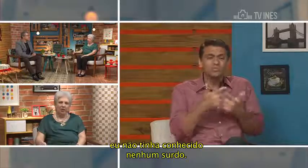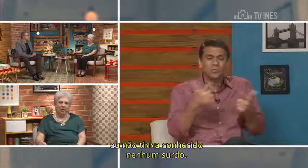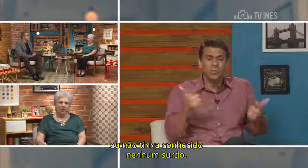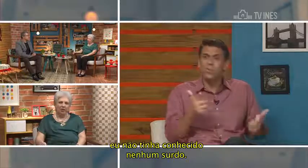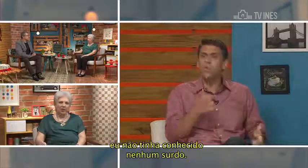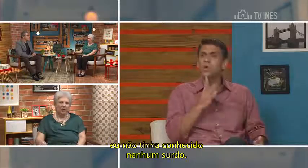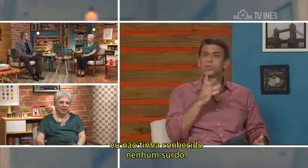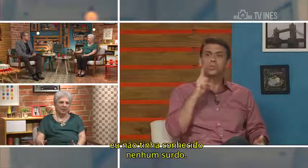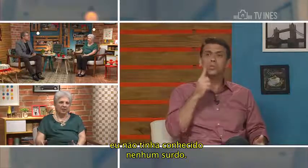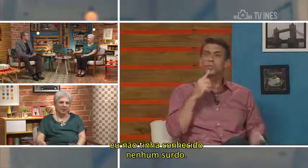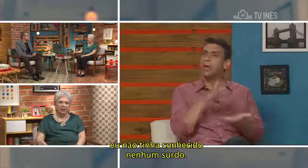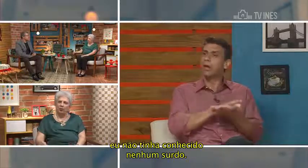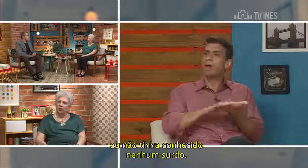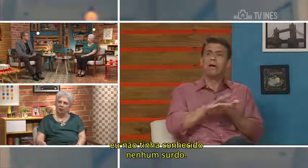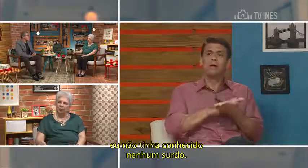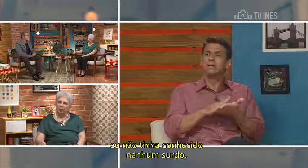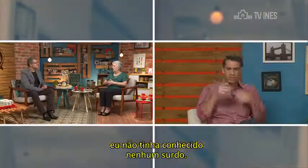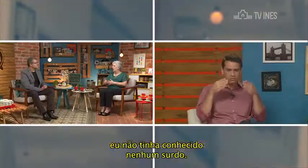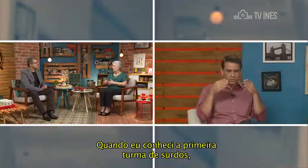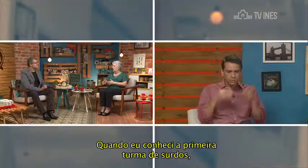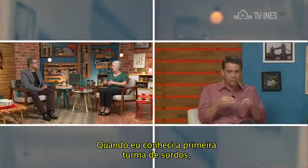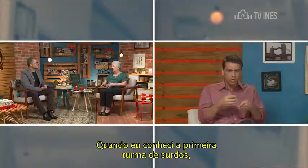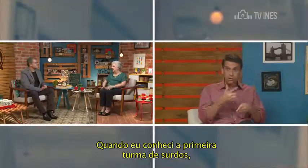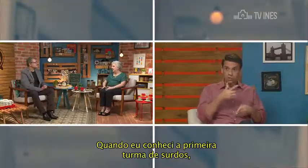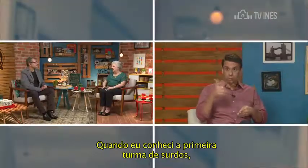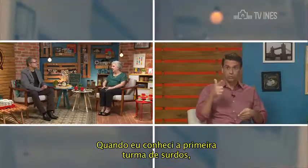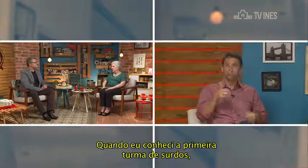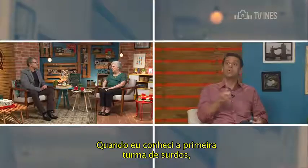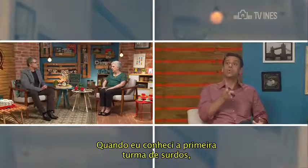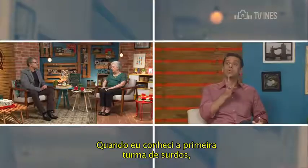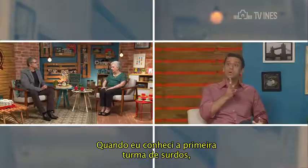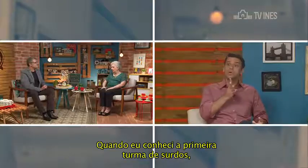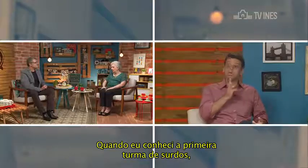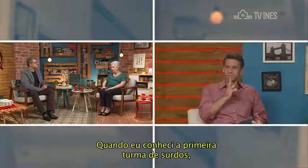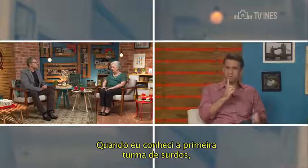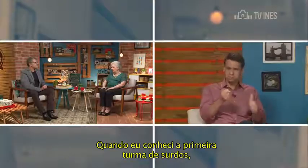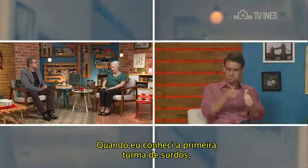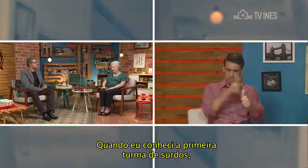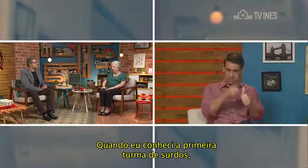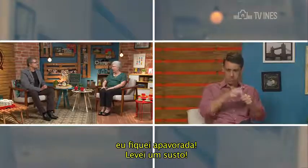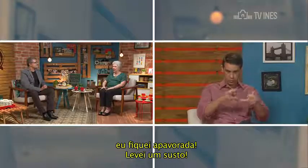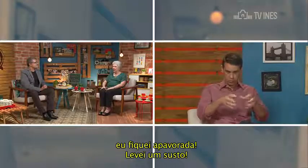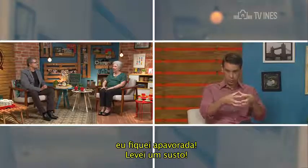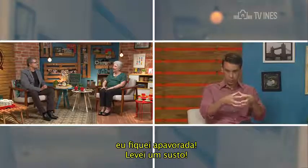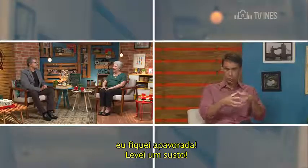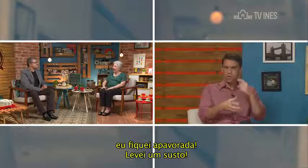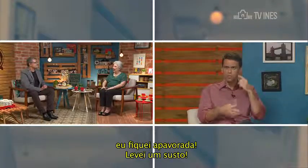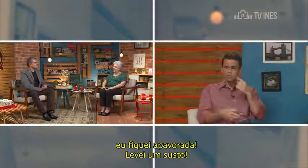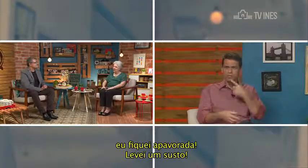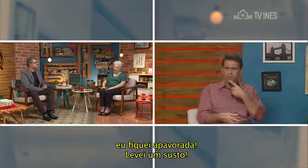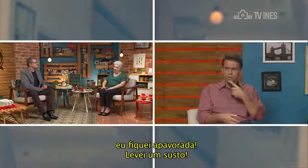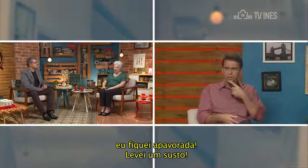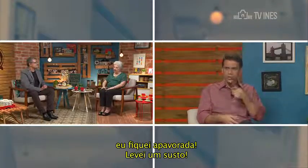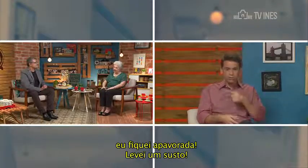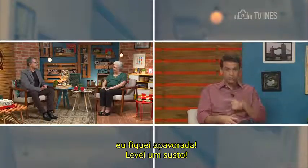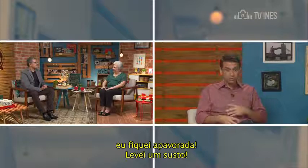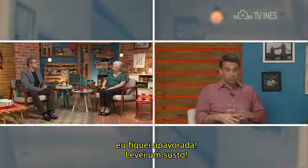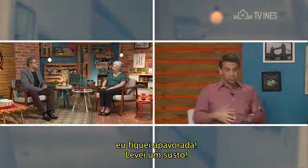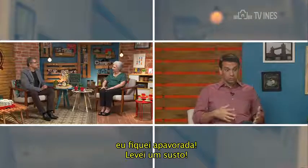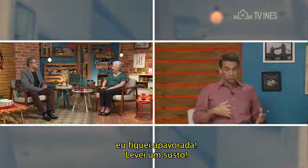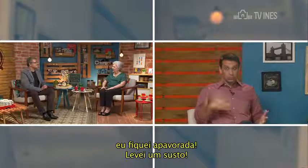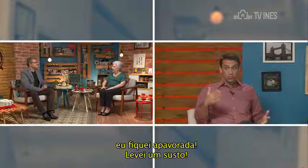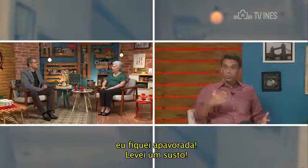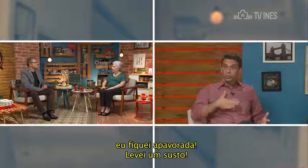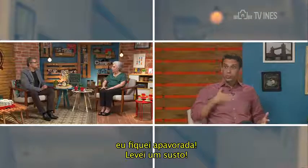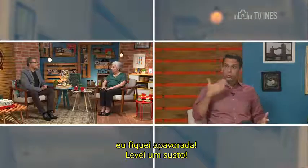não tinha conhecido nenhum surdo Quando eu conheci a primeira turma de surdos Eu fiquei apavorada